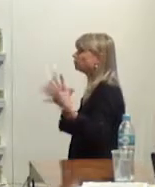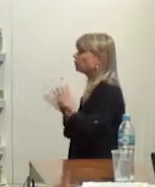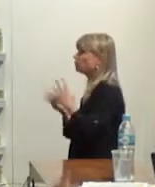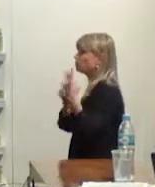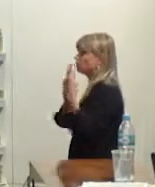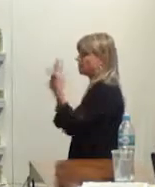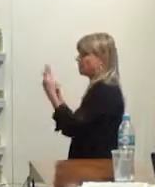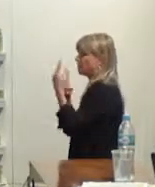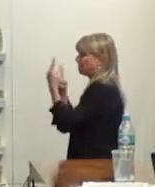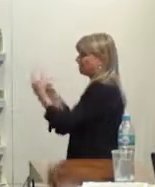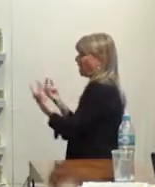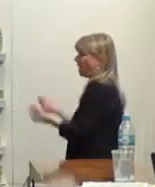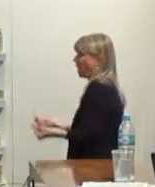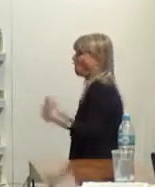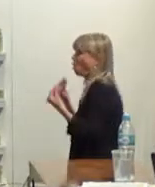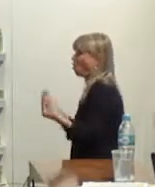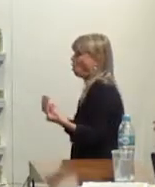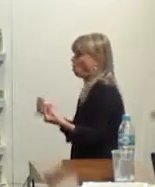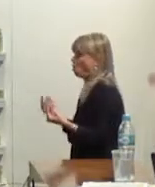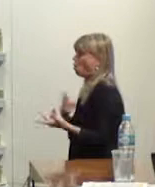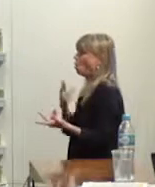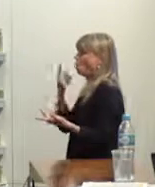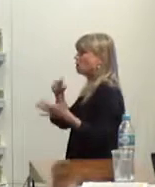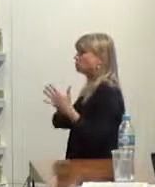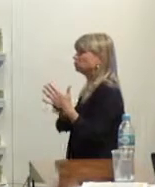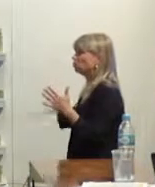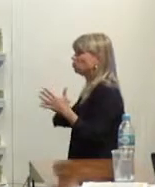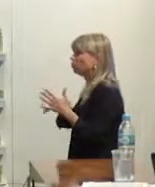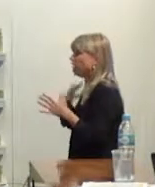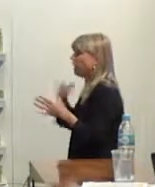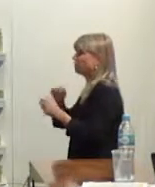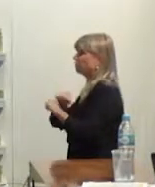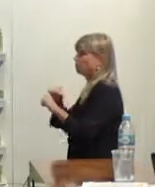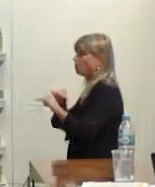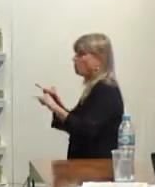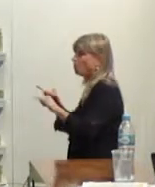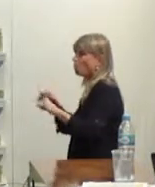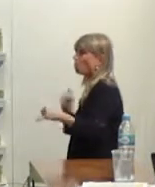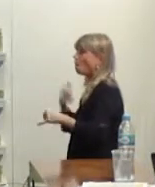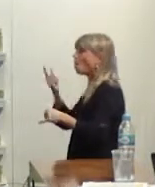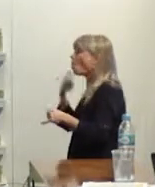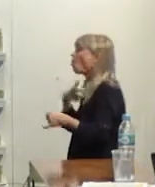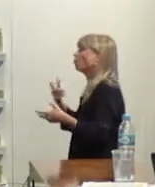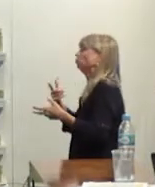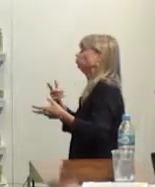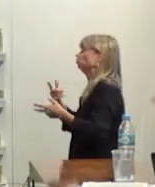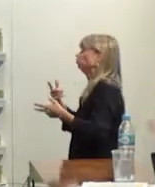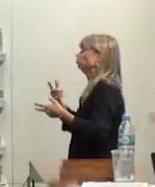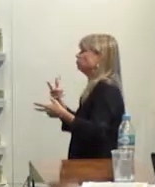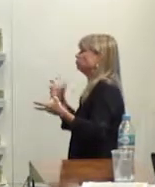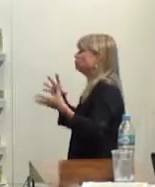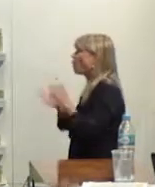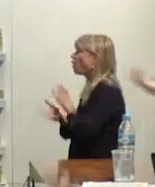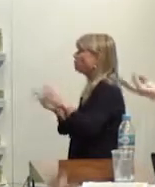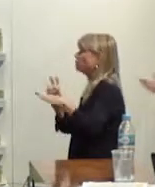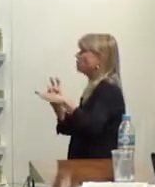transporte. Una ciudad que sigue promoviendo un transporte ruidoso y